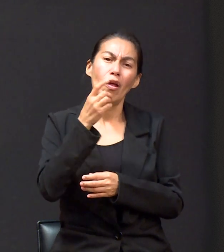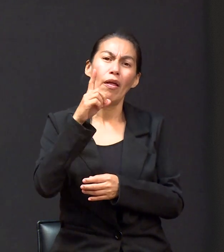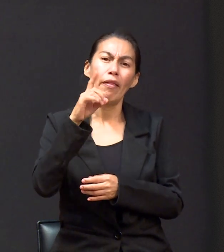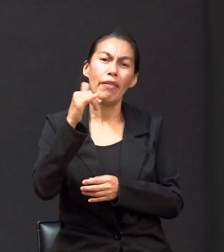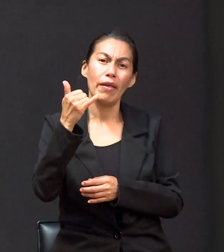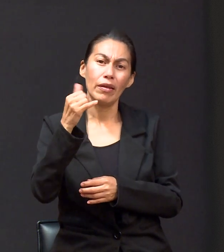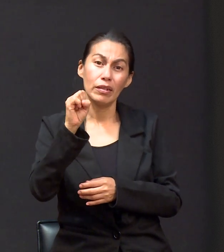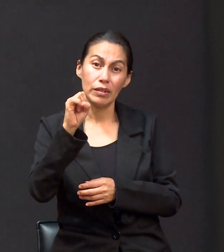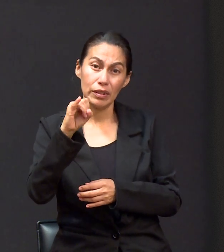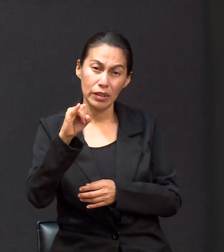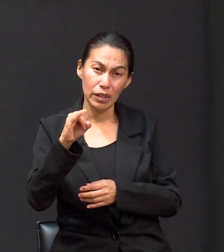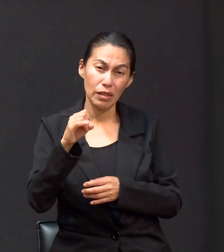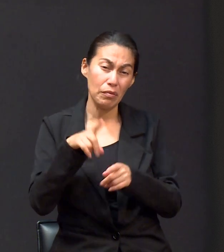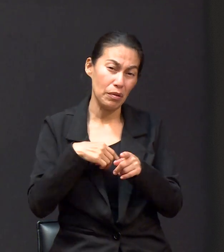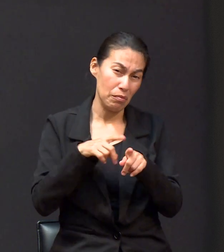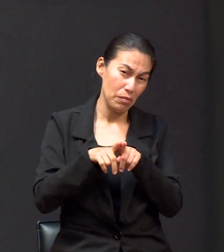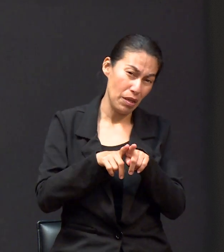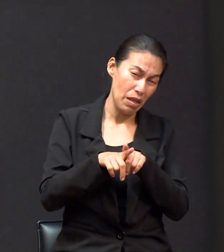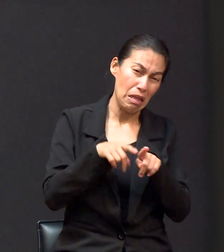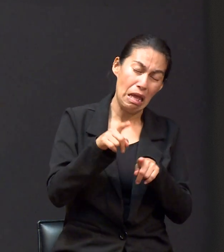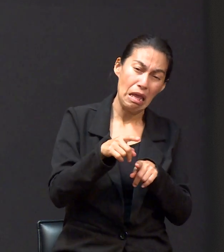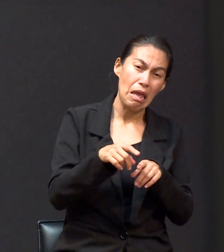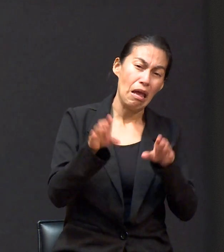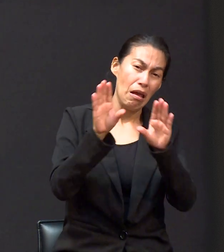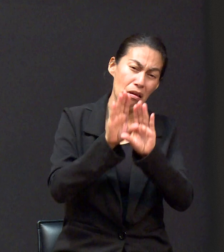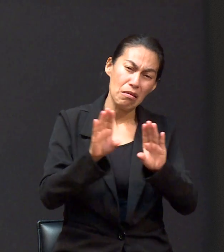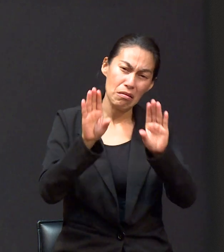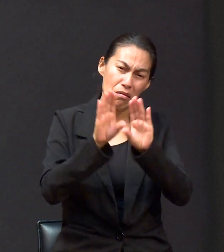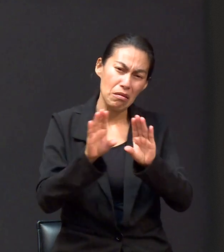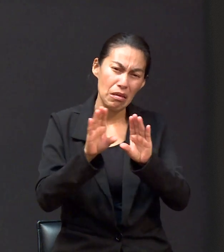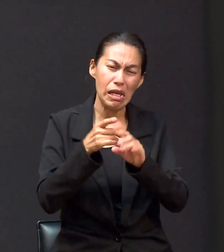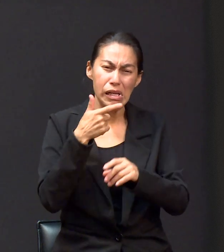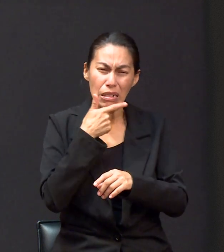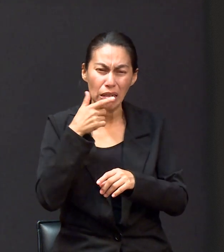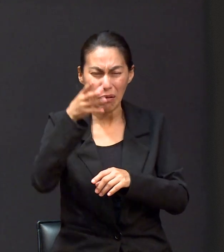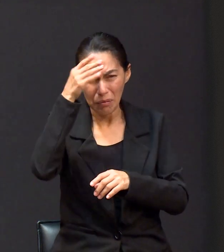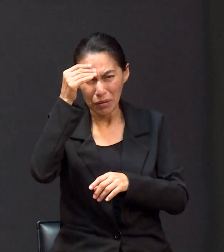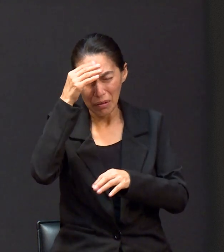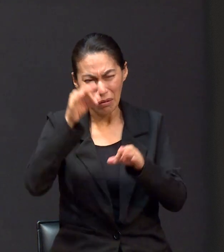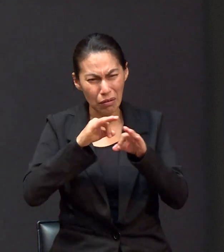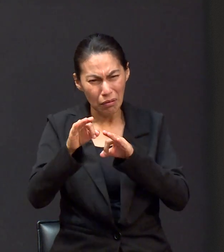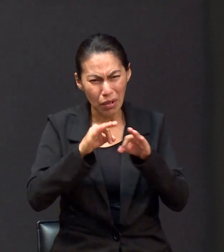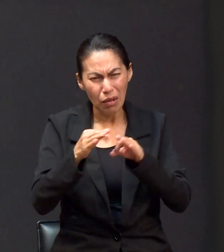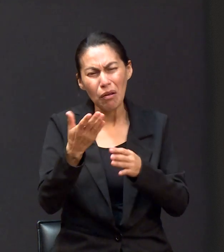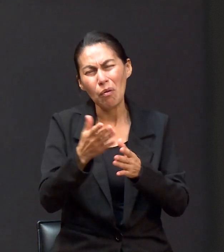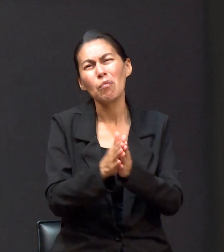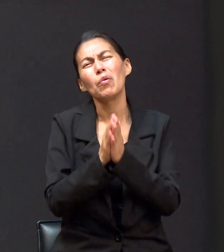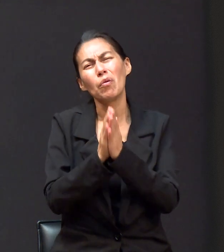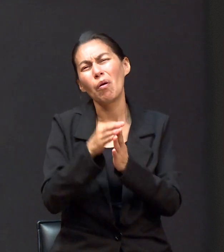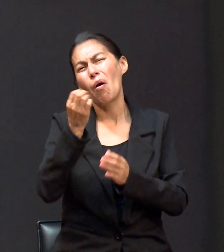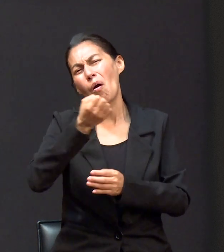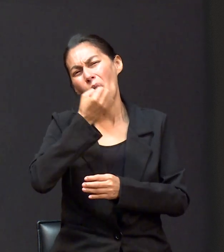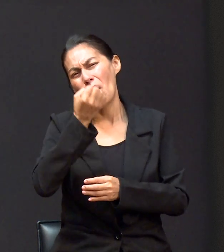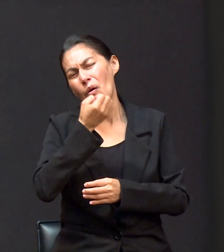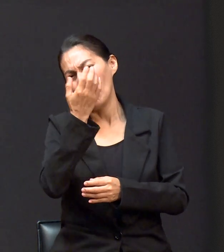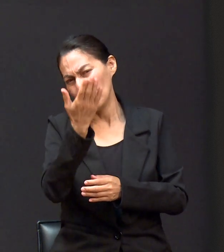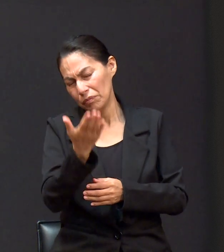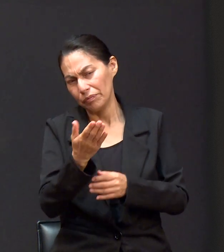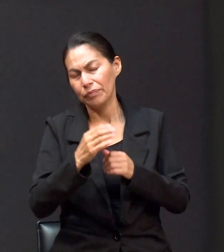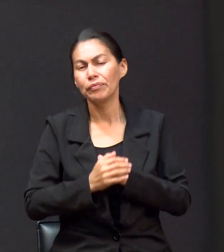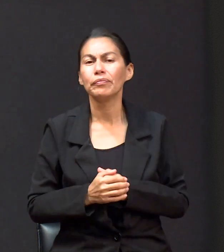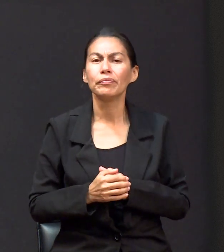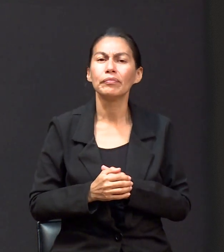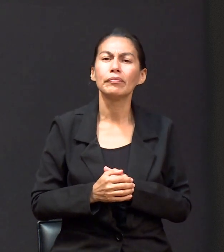legal y aprender inglés como su formación de profesión en sistemas. Un buen trabajo también. Vamos a